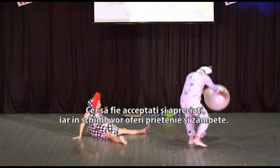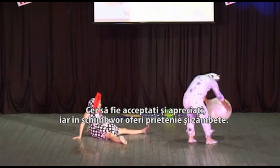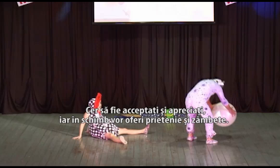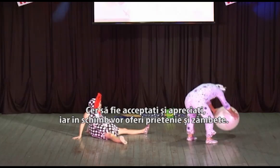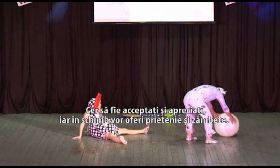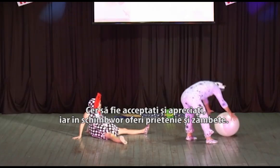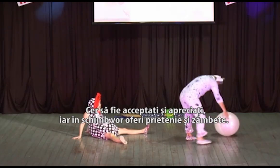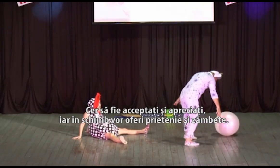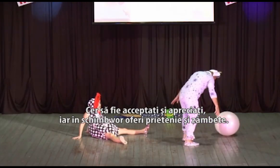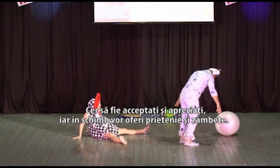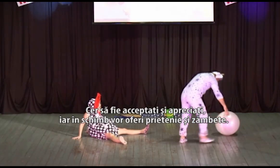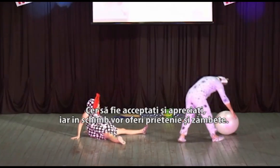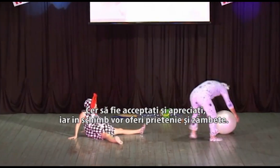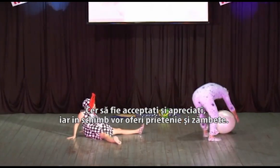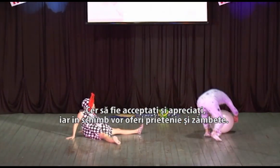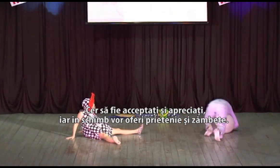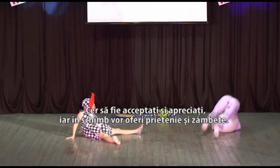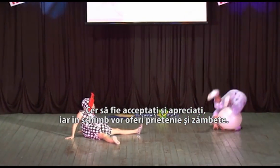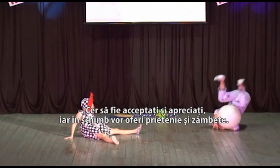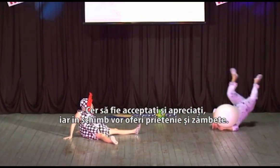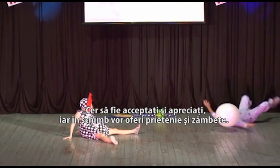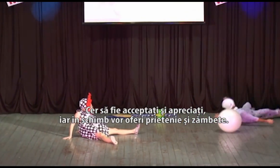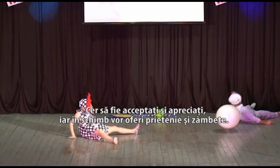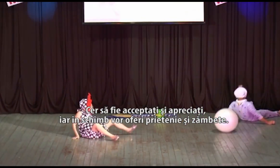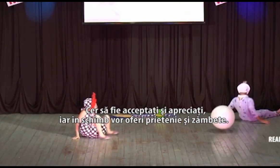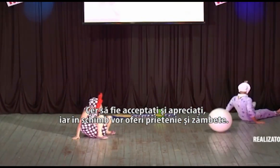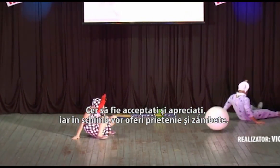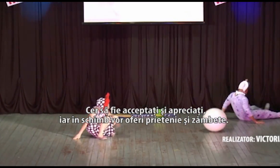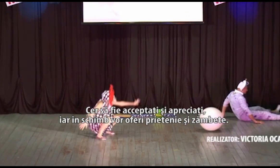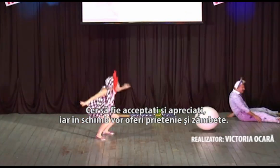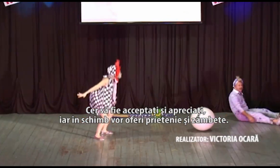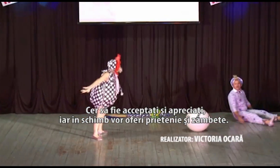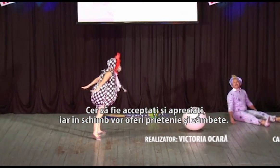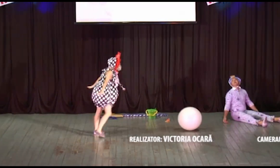acceptați și apreciați, iar în schimb vor oferi prietenie și zâmbete.